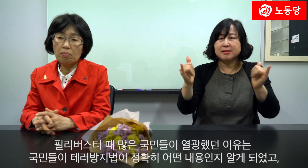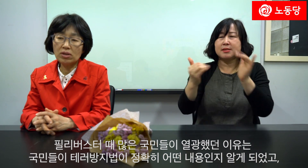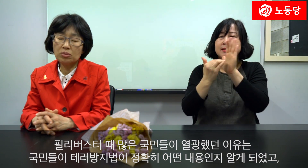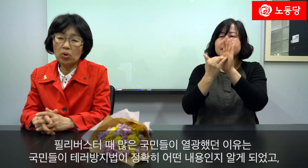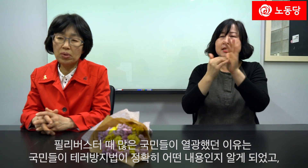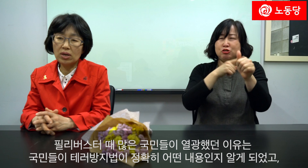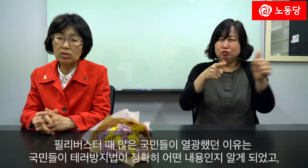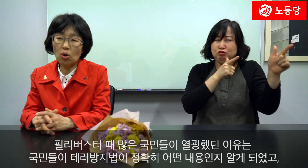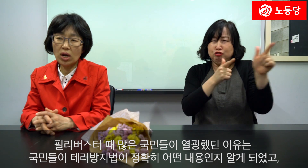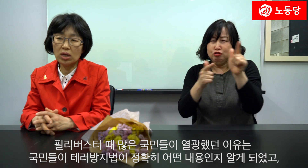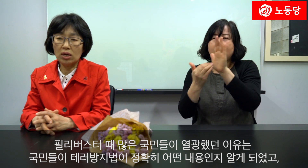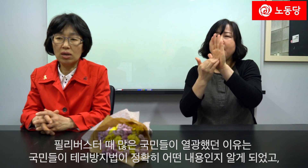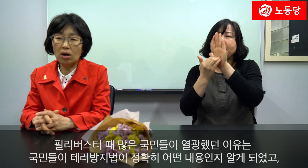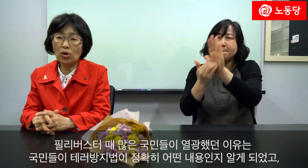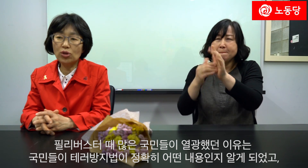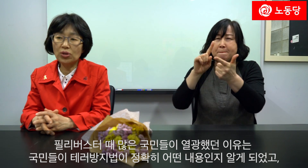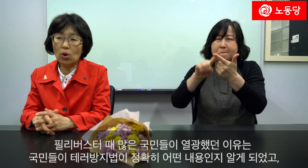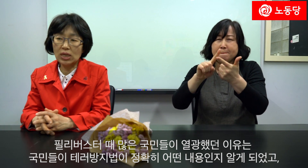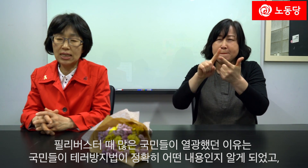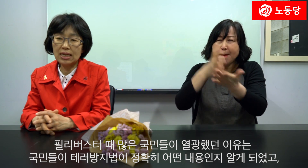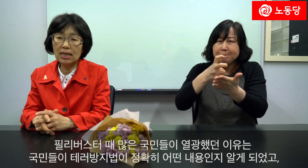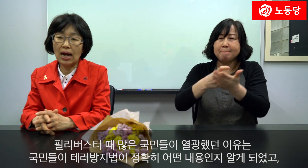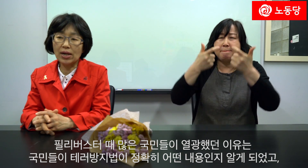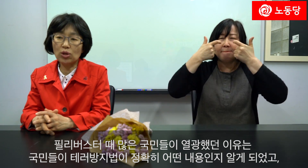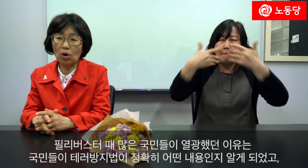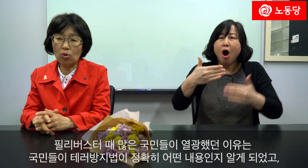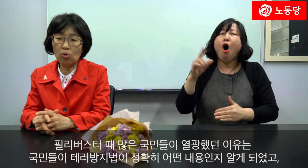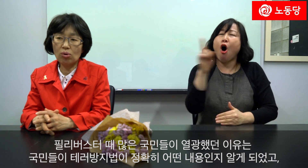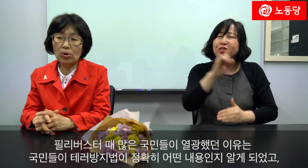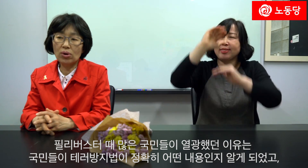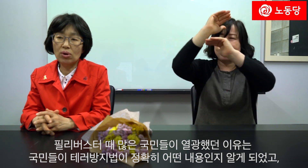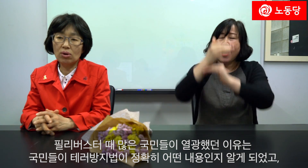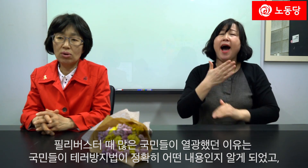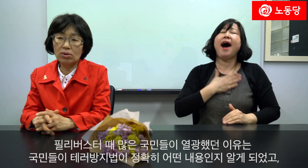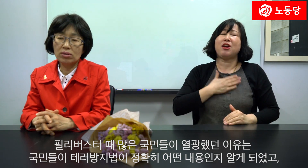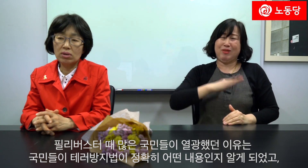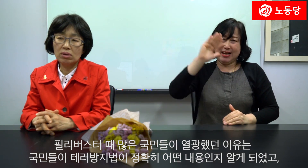국민들이 테러방지법이 정확히 어떤 내용인지 알게 되었고